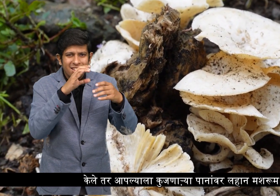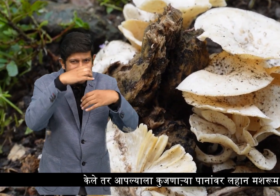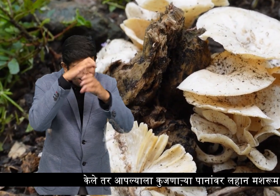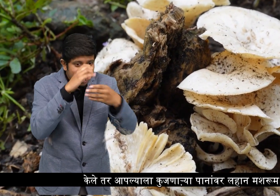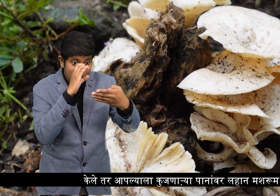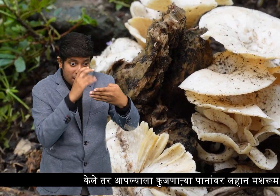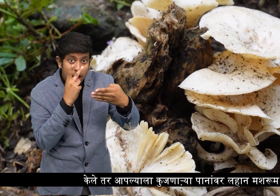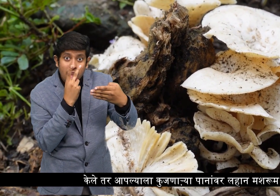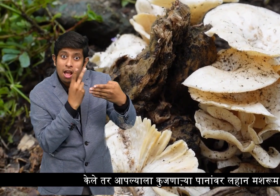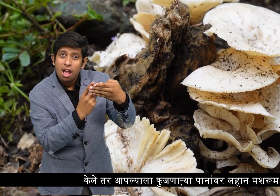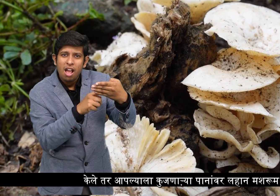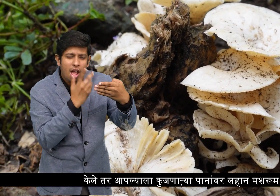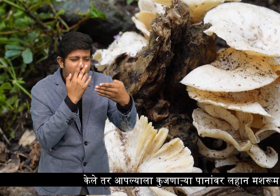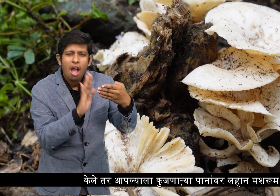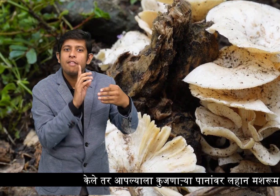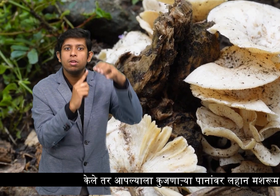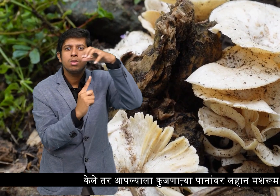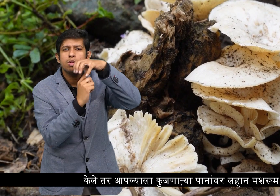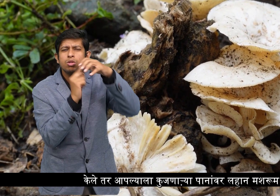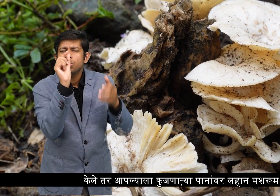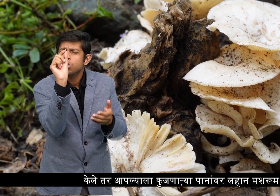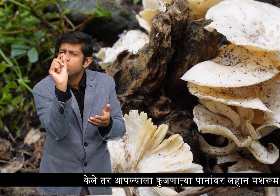आपल्याला कुजणाऱ्या पानांवर लहान मशरूम आढळतात.